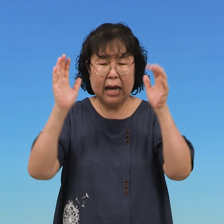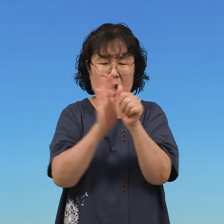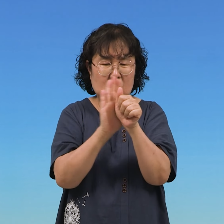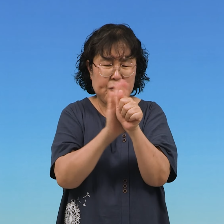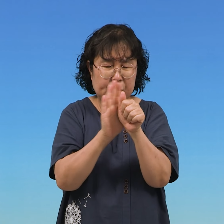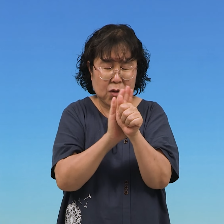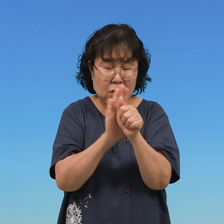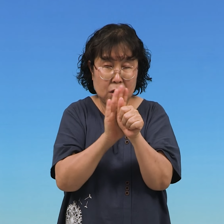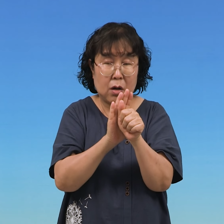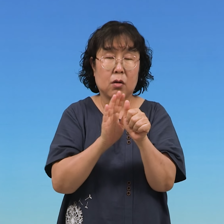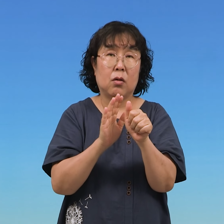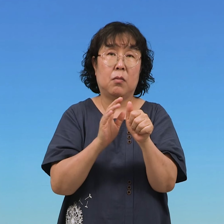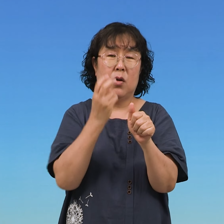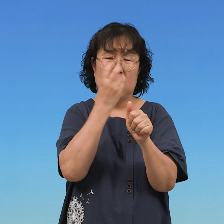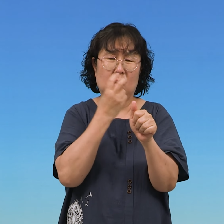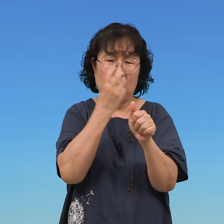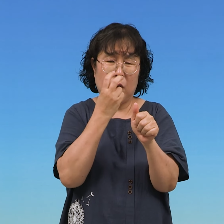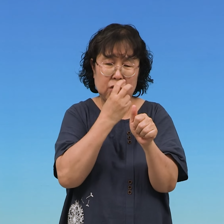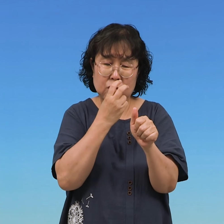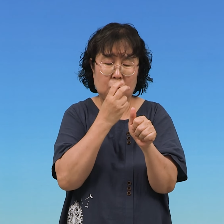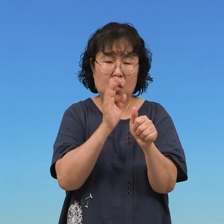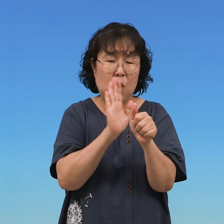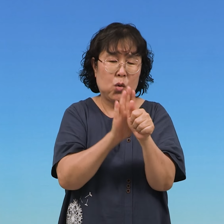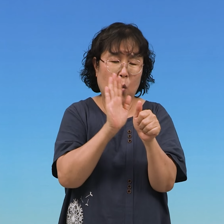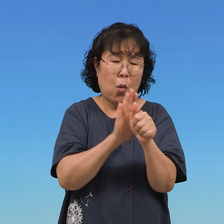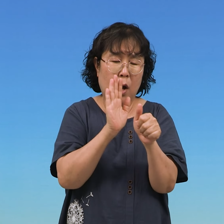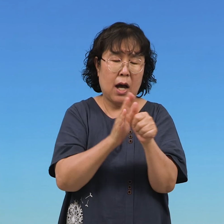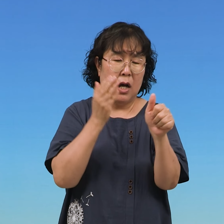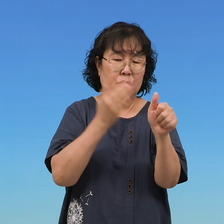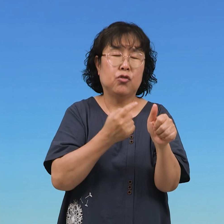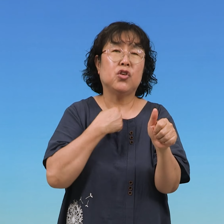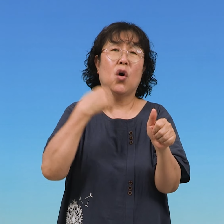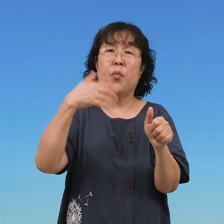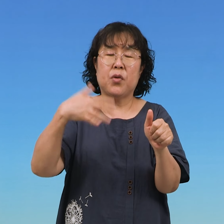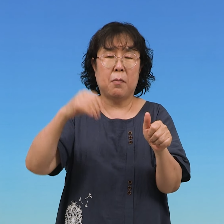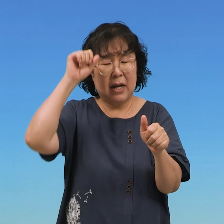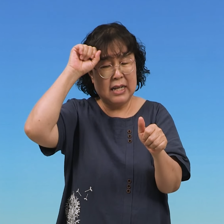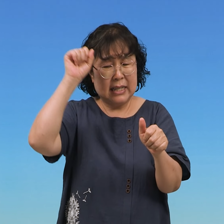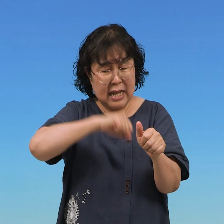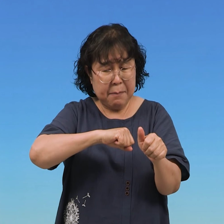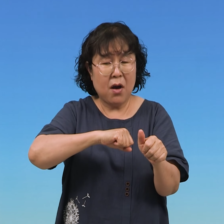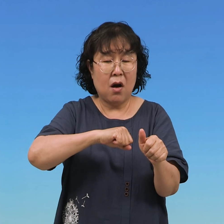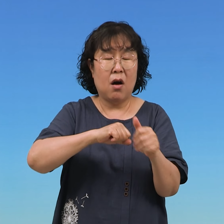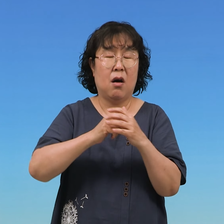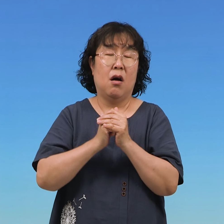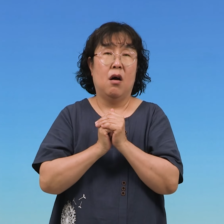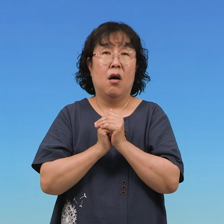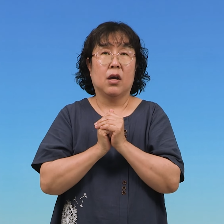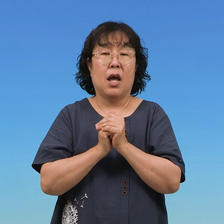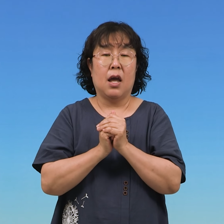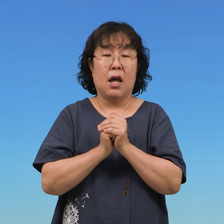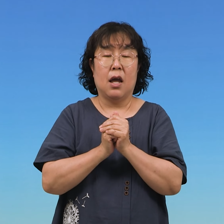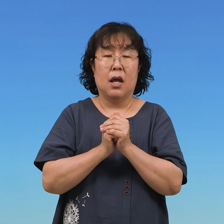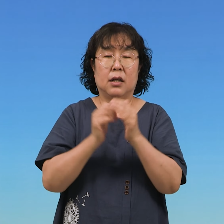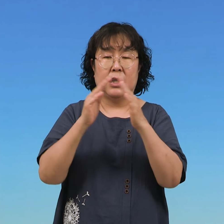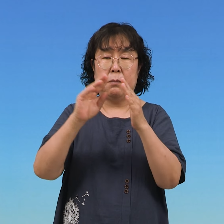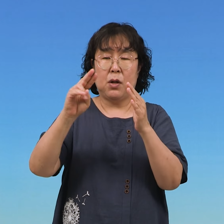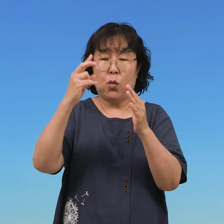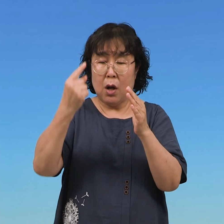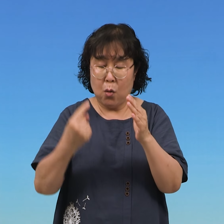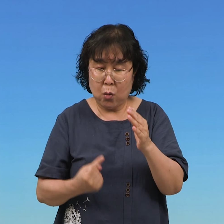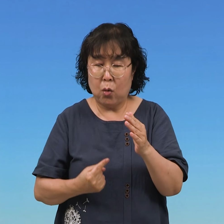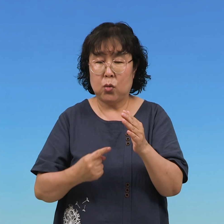한번 갈아본 적이 없고, 목욕도 한번 시켜본 적이 없고, 뭐 그냥 뭐 새벽에 나가가지고 또 새벽에 들어오고 이런 일이 많아가지고요,